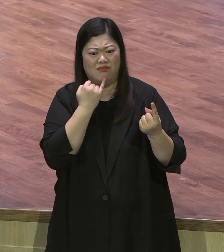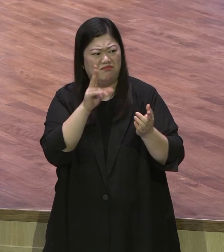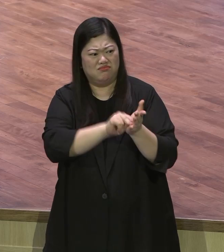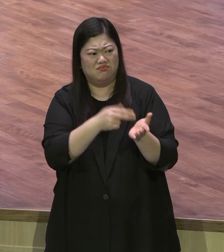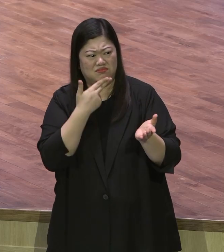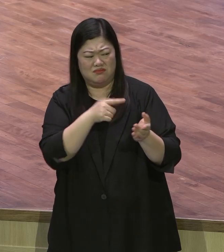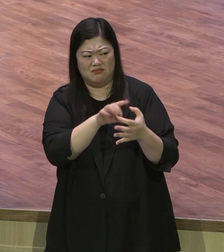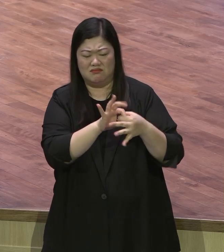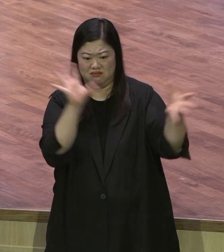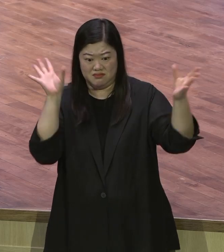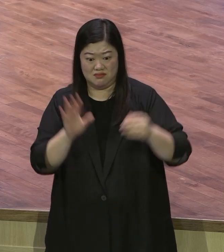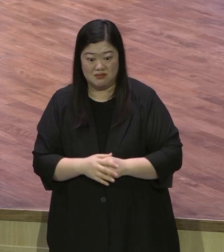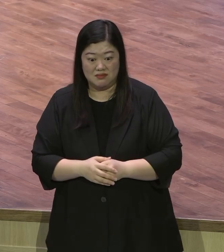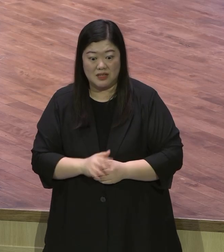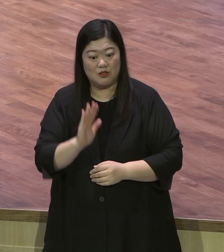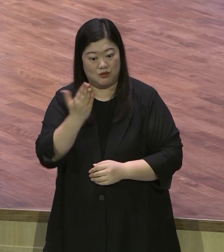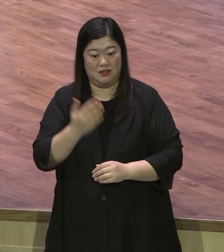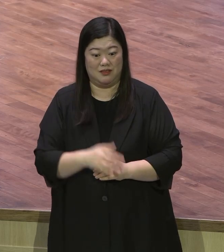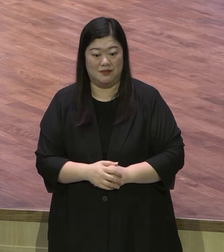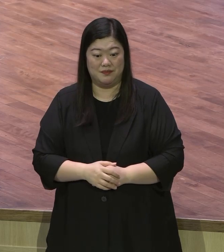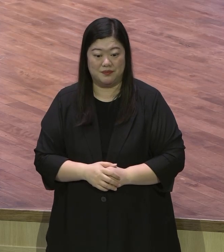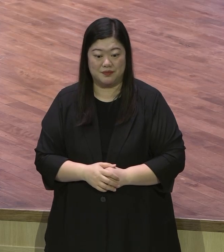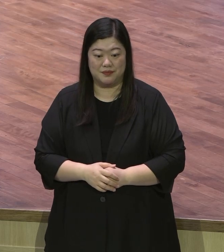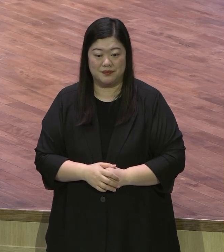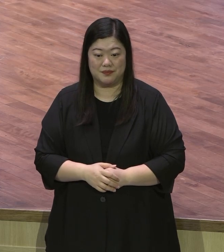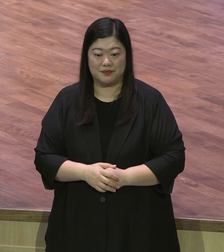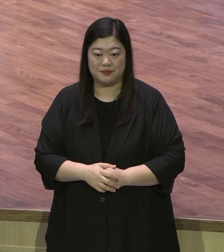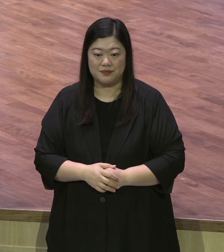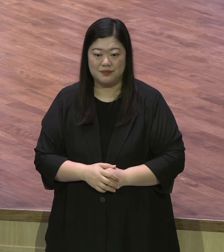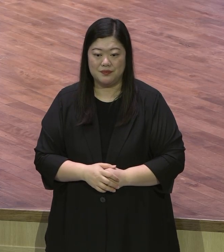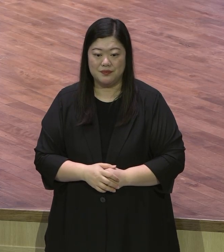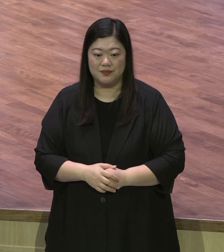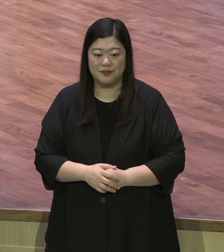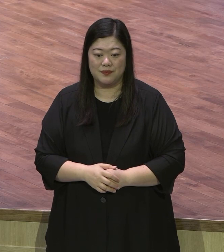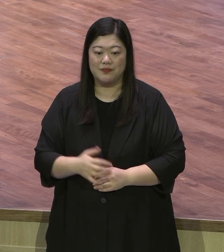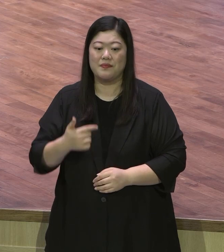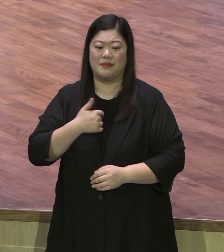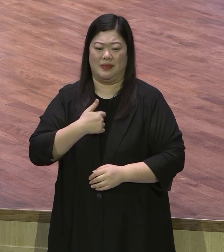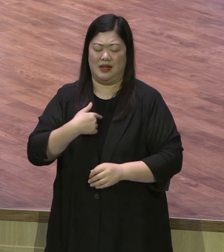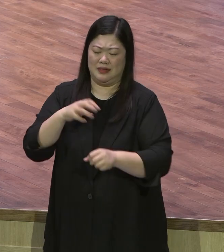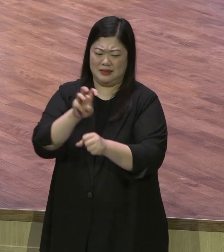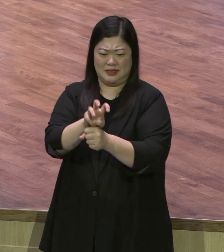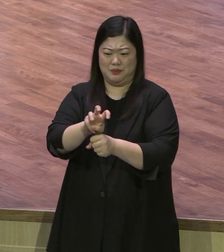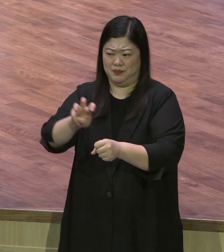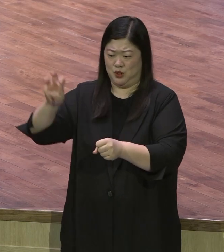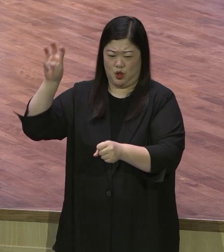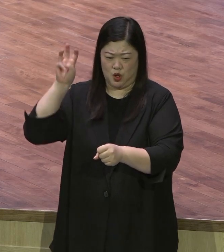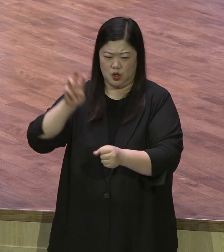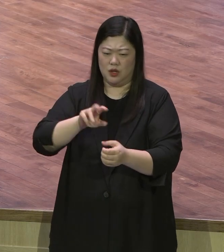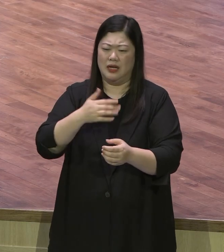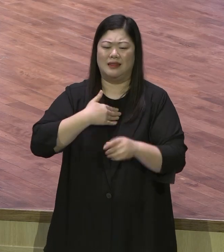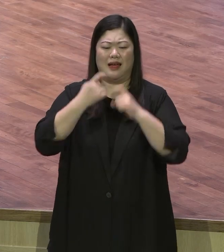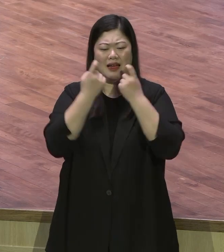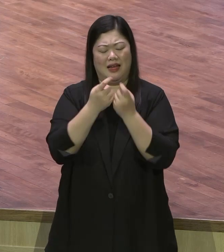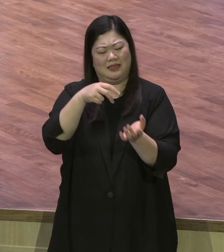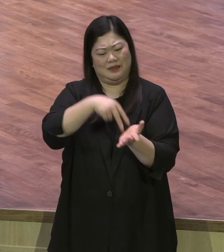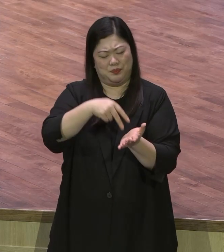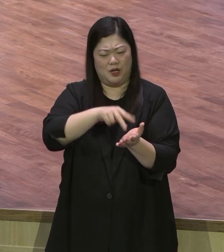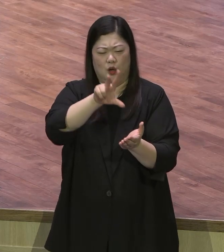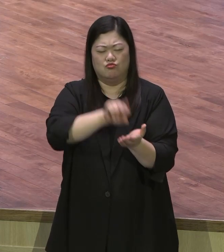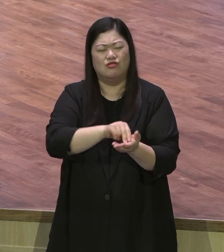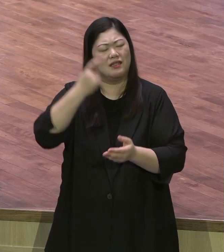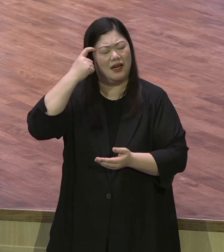저는 그렇습니다. 저는 30년 전에 이 답을 찾고 난 후에 이 어려운 목회, 이 힘든 목회,